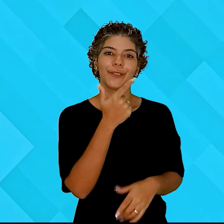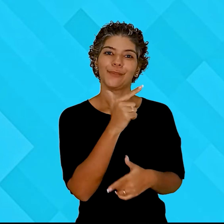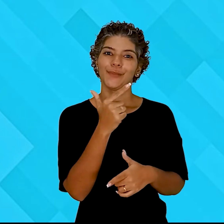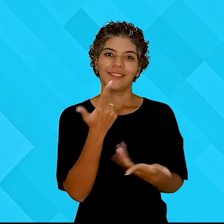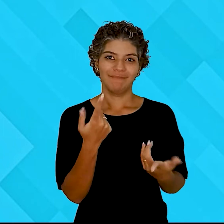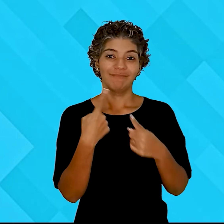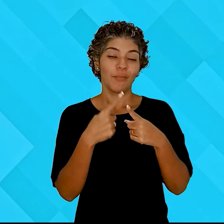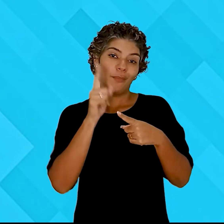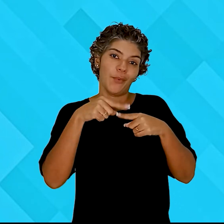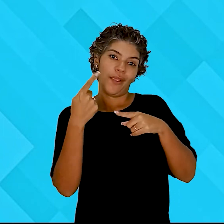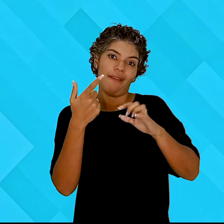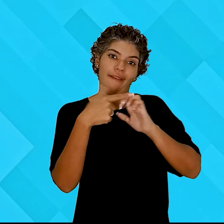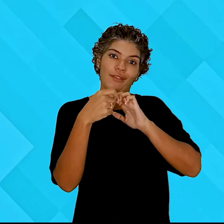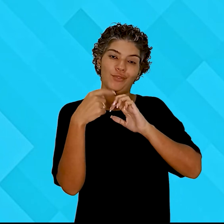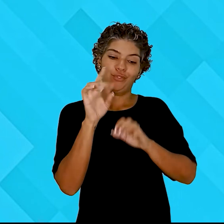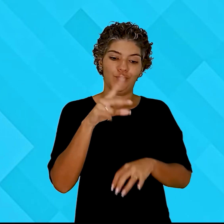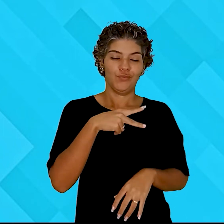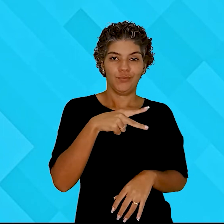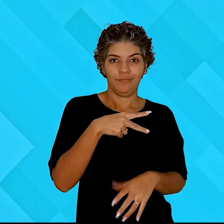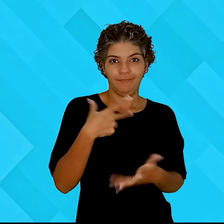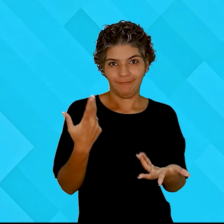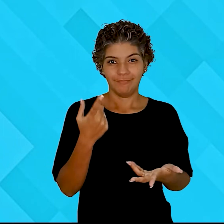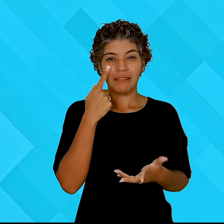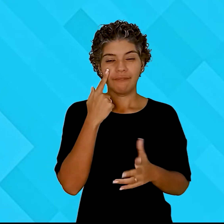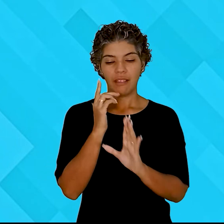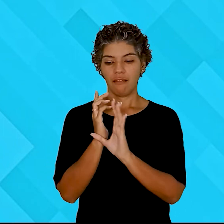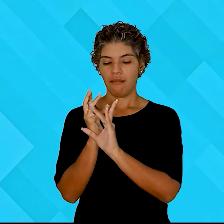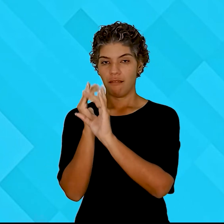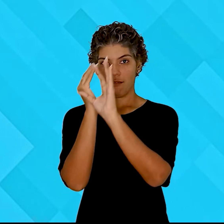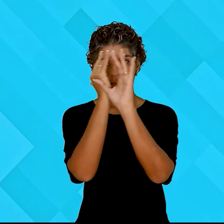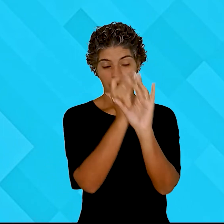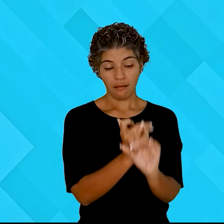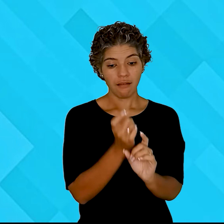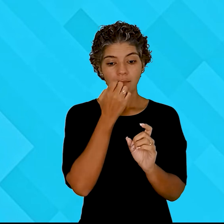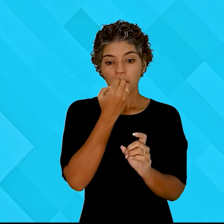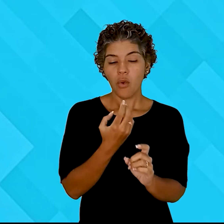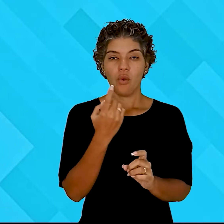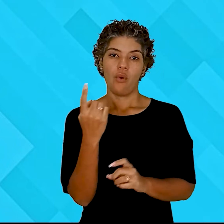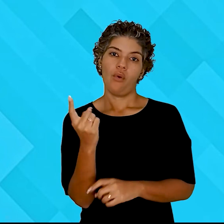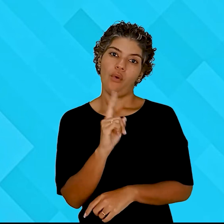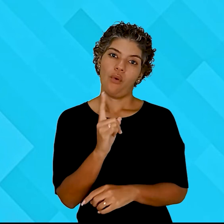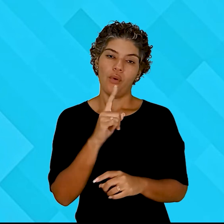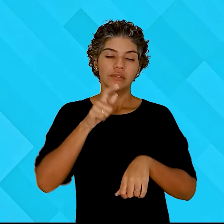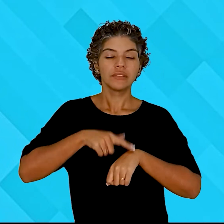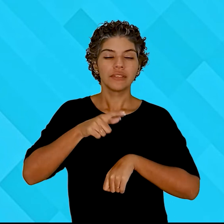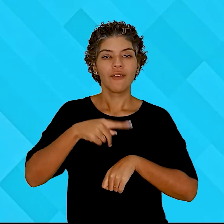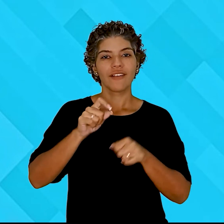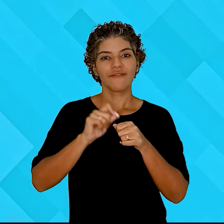microempreendedor individual. Então, a primeira dica é essa. Veja se o MEI, de fato, está sendo benéfico na hora de analisar seu formato